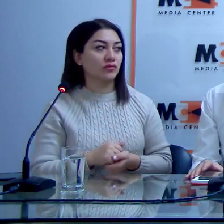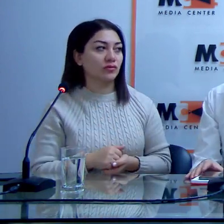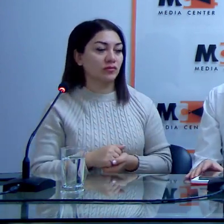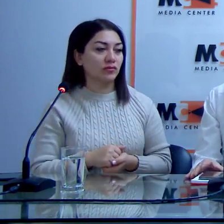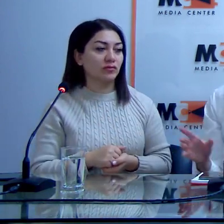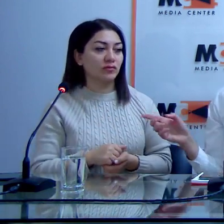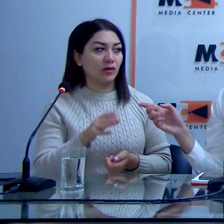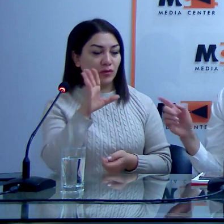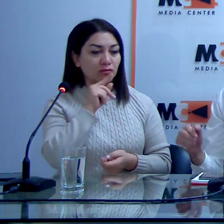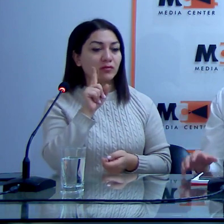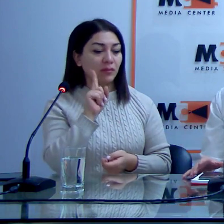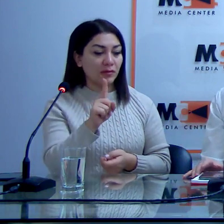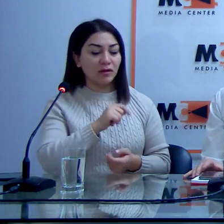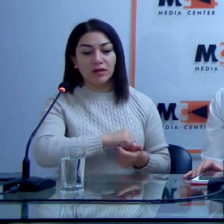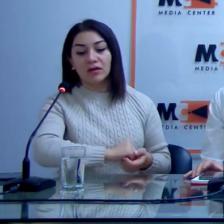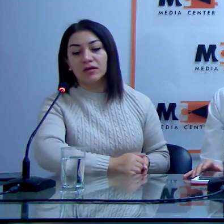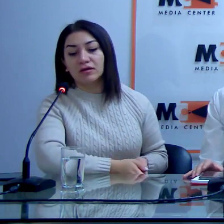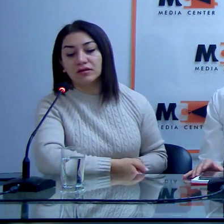բան։